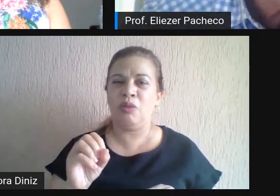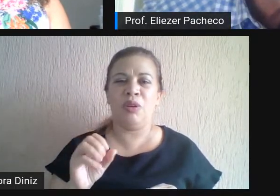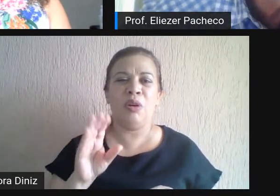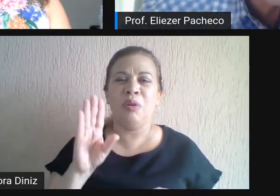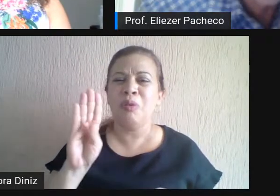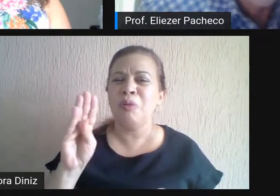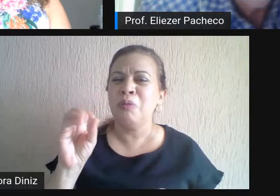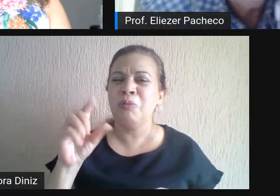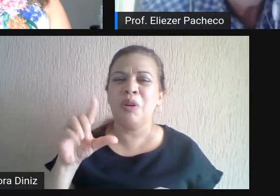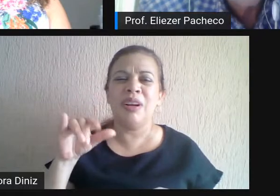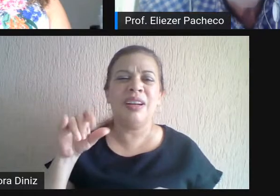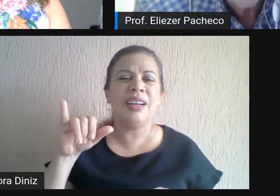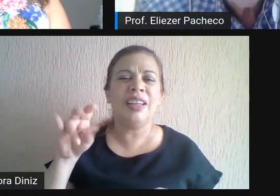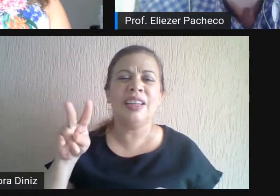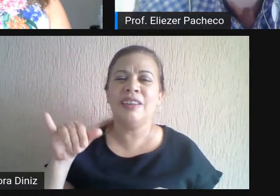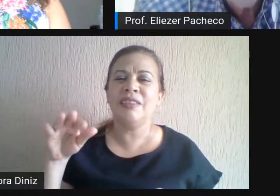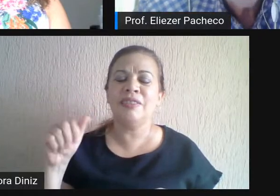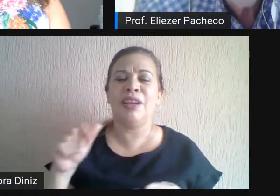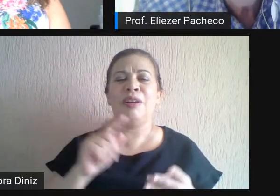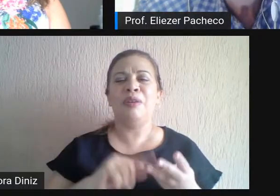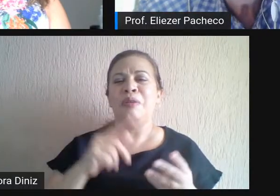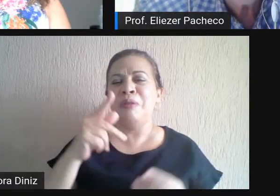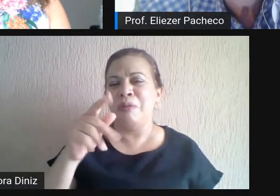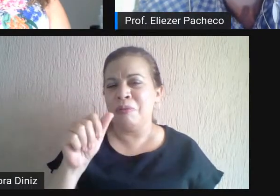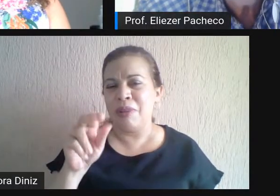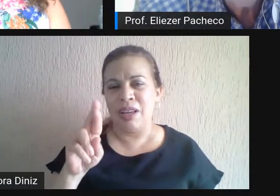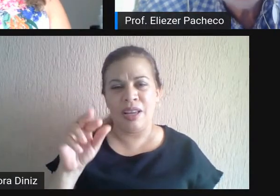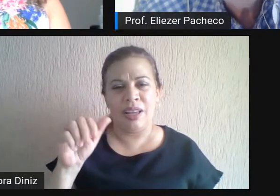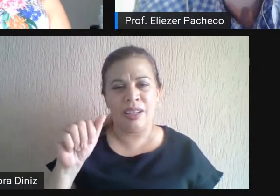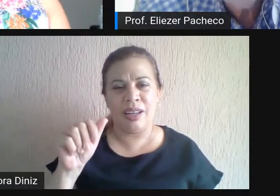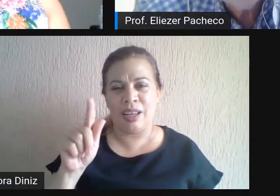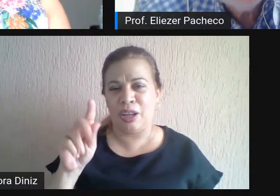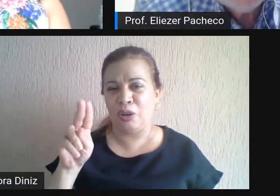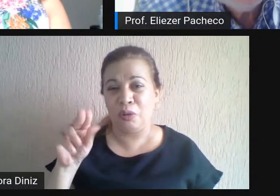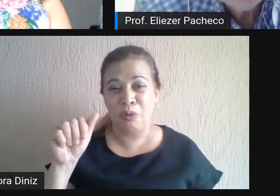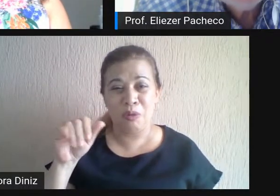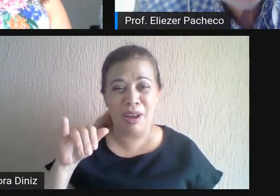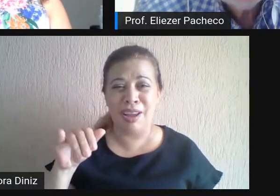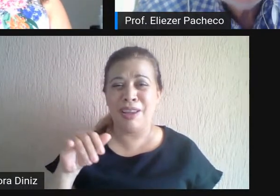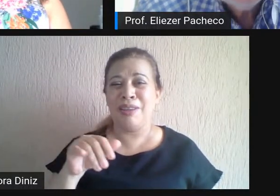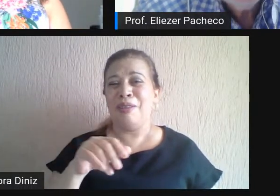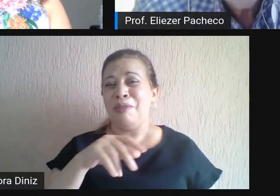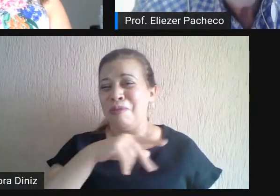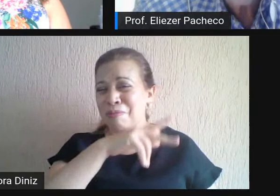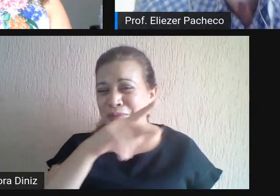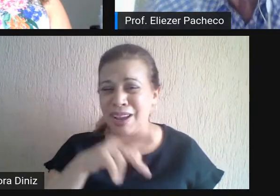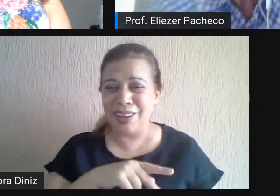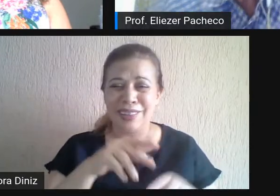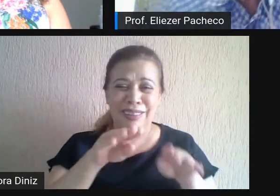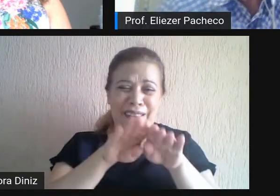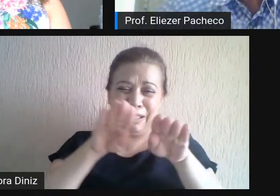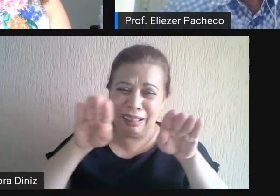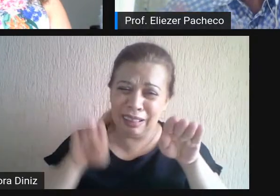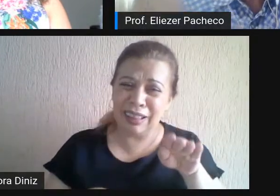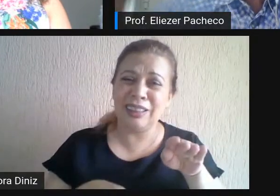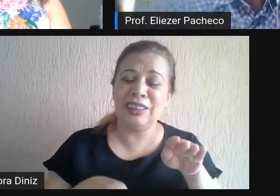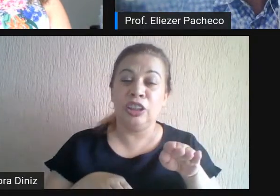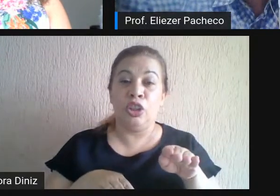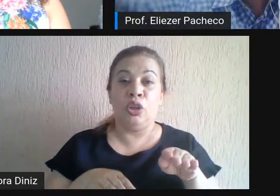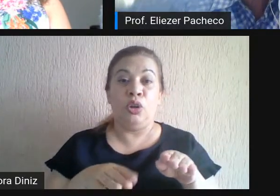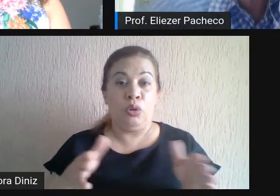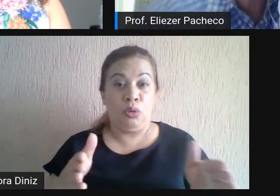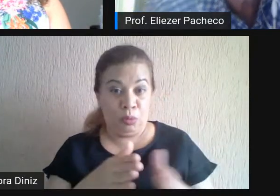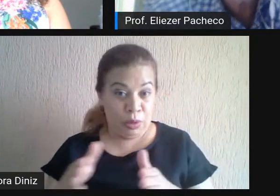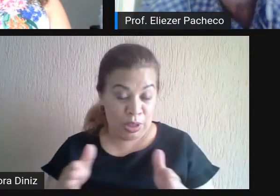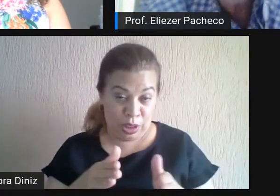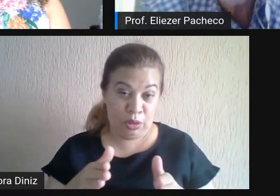Bolívia, Paraguai. O país mais desigual somos nós. No período do governo Lula, a gente subiu